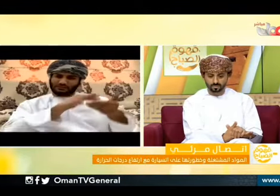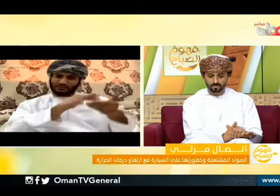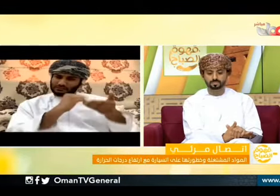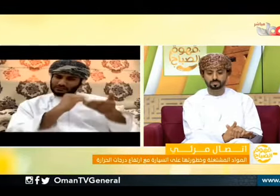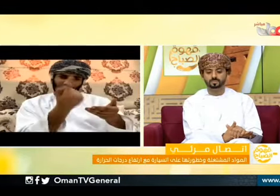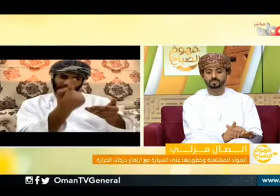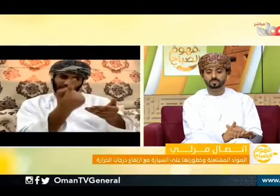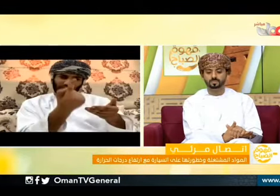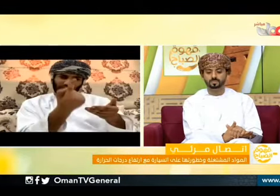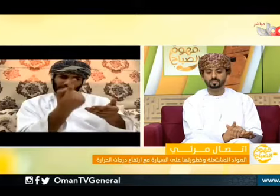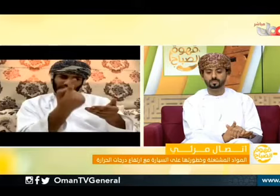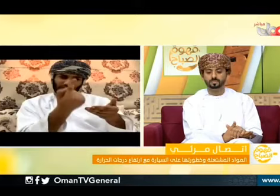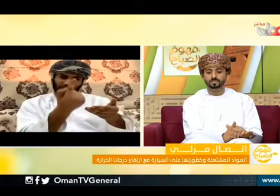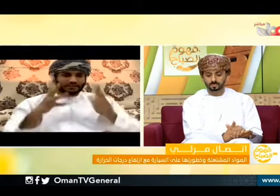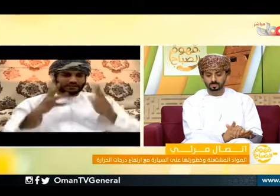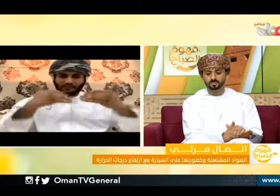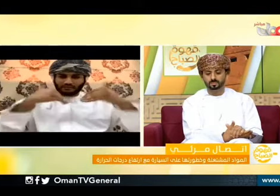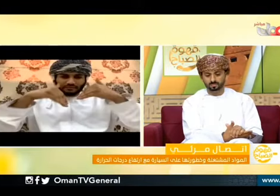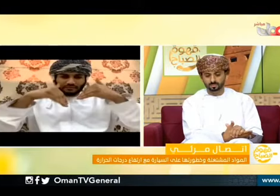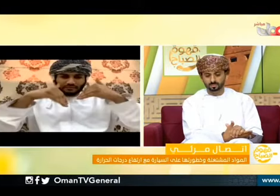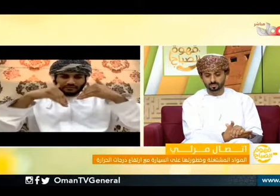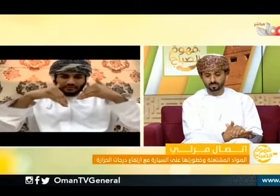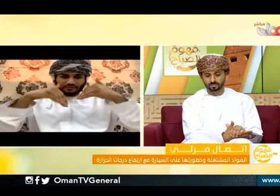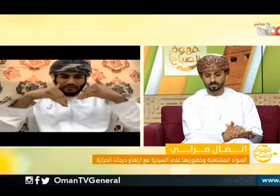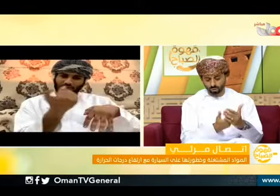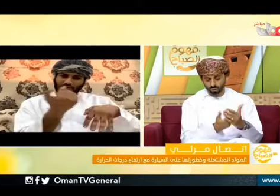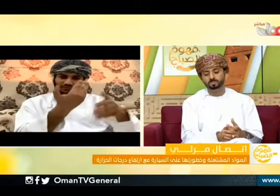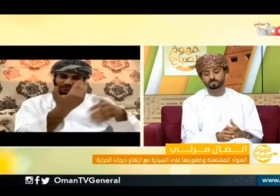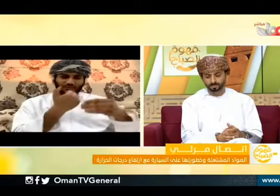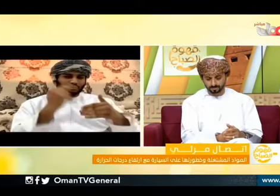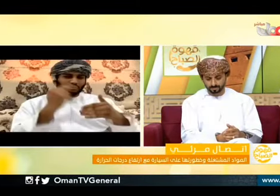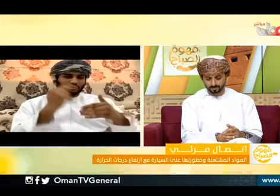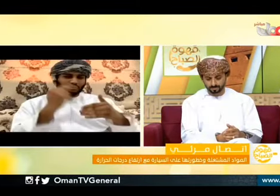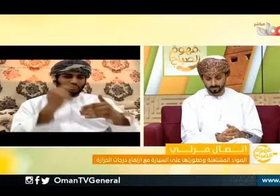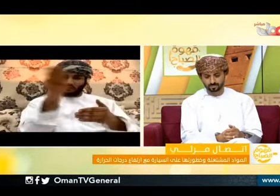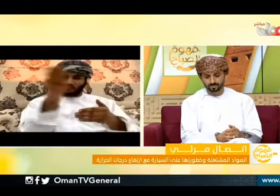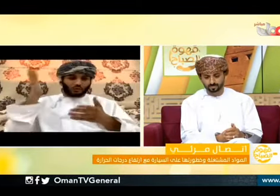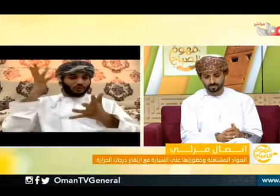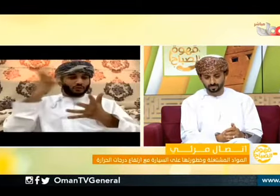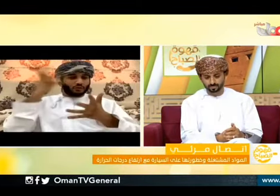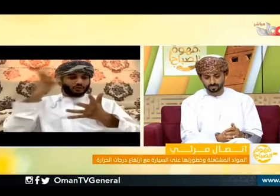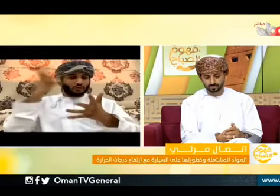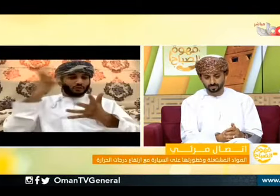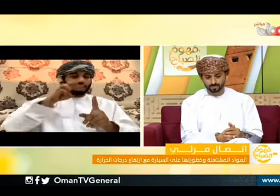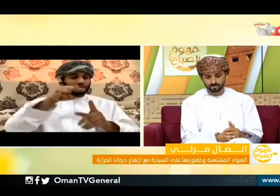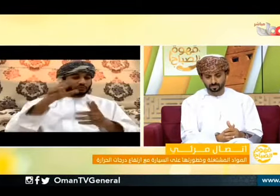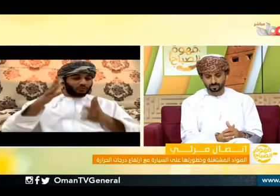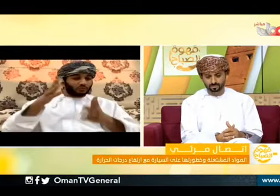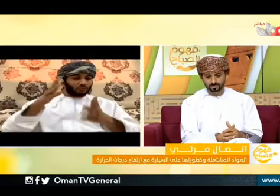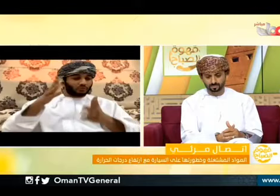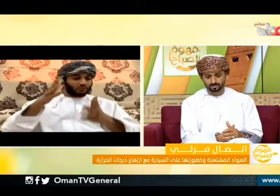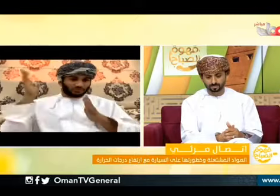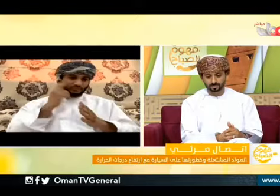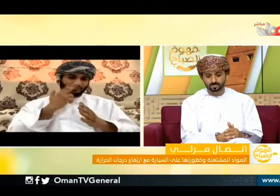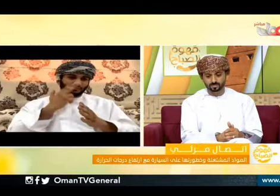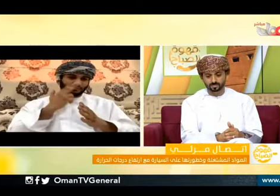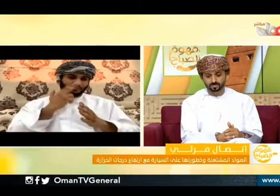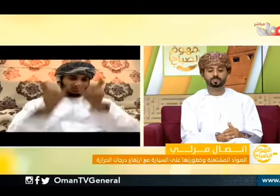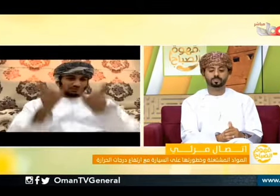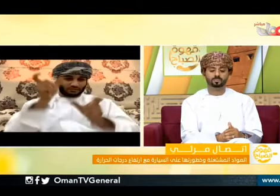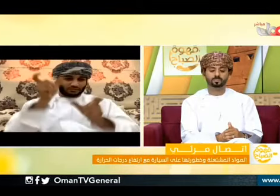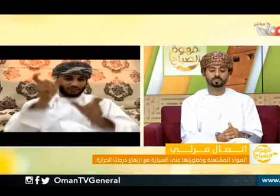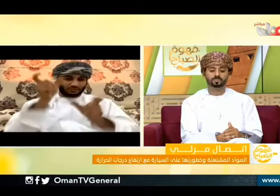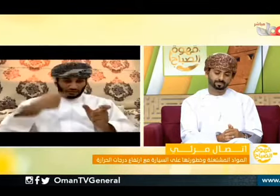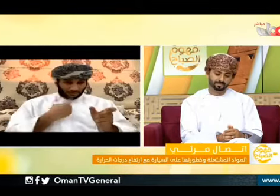أنها أيضا تحول للغات إشارة، أيضا تكثيف من الدورات والورش العمل للأشخاص الصم.